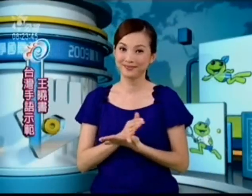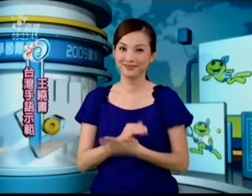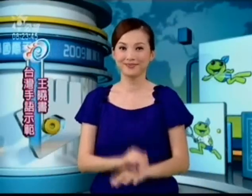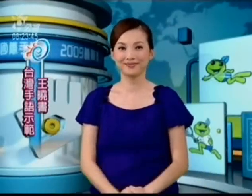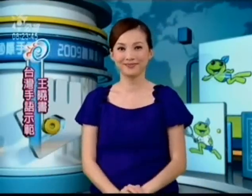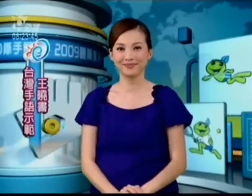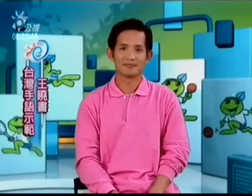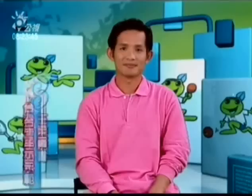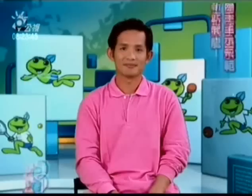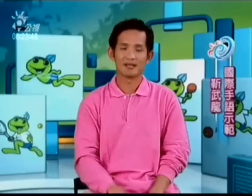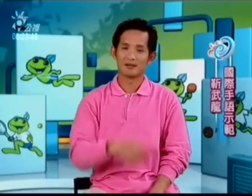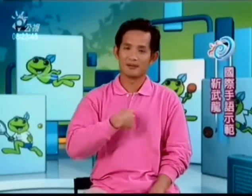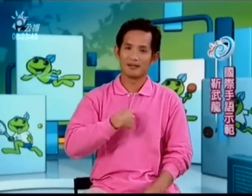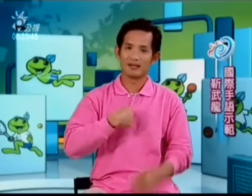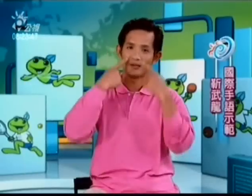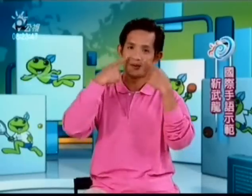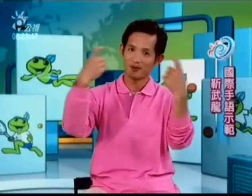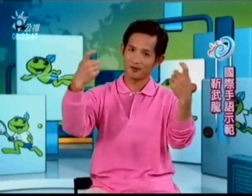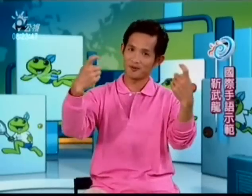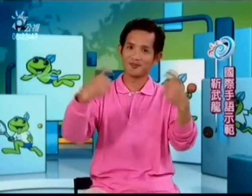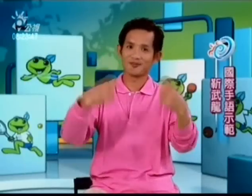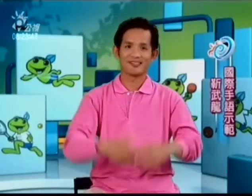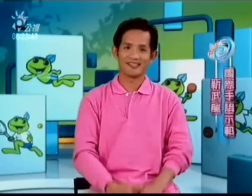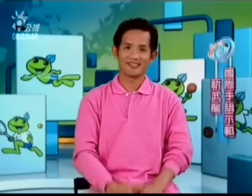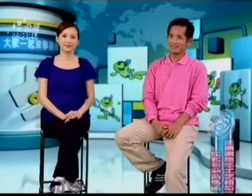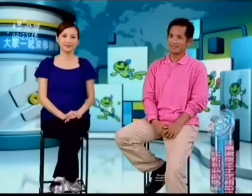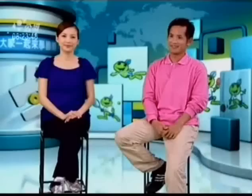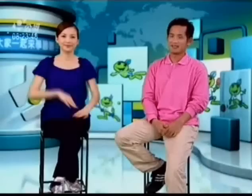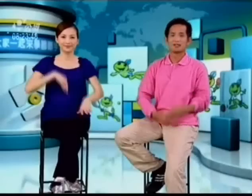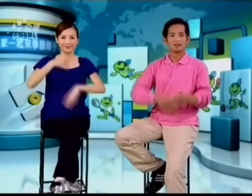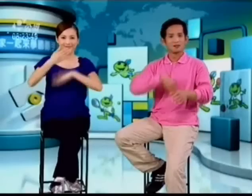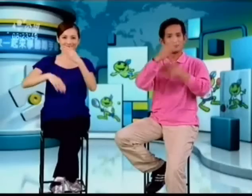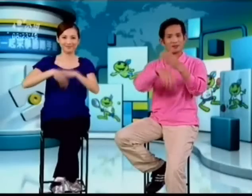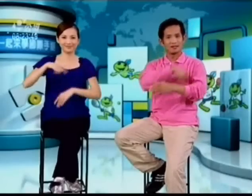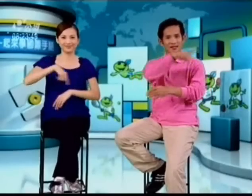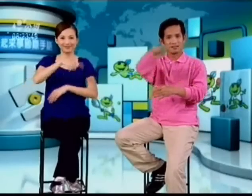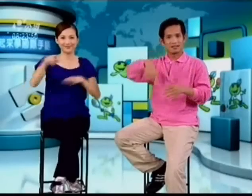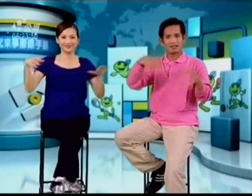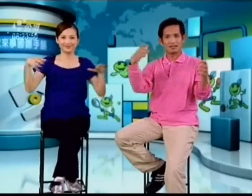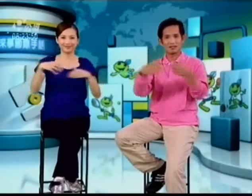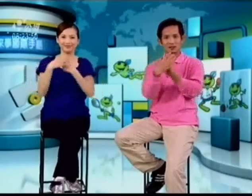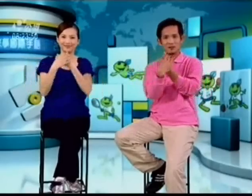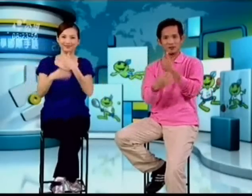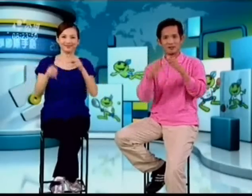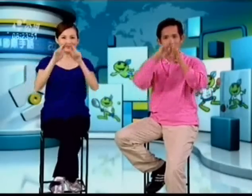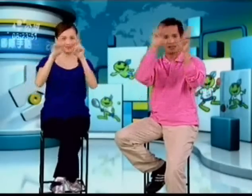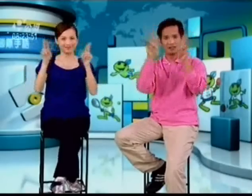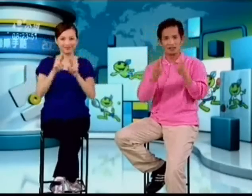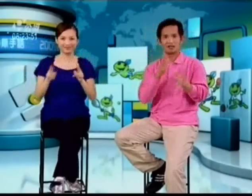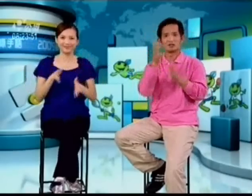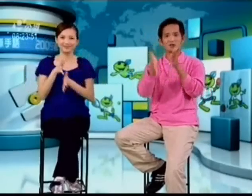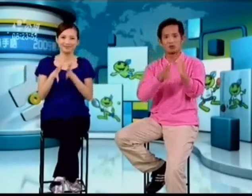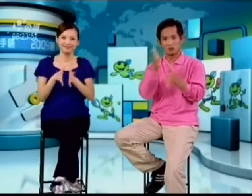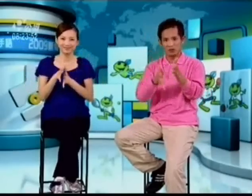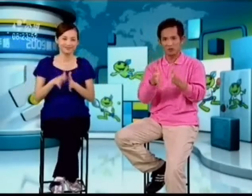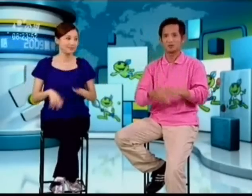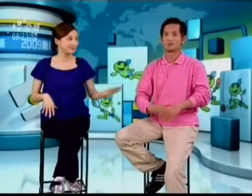舒， 我是武龙。 动动双手，大家一起来学国际手